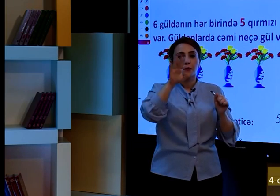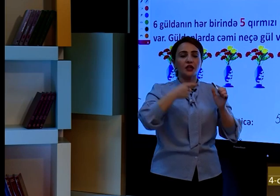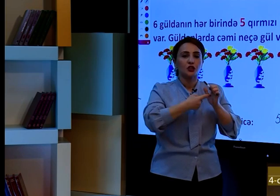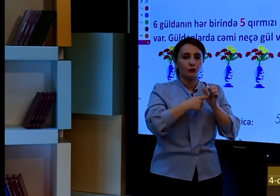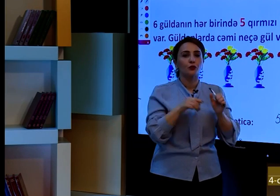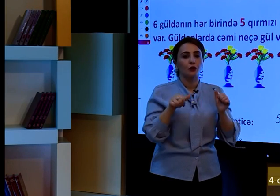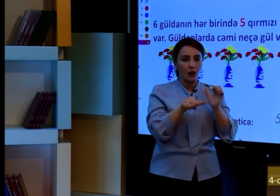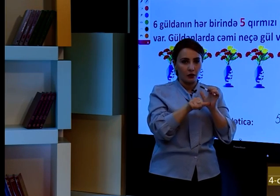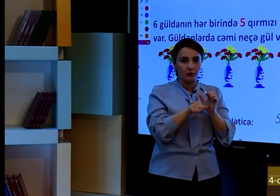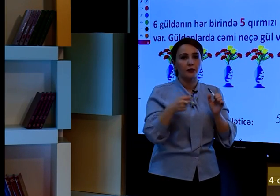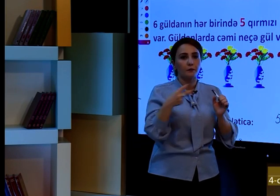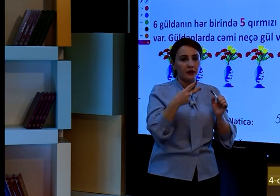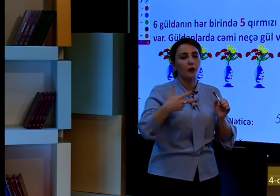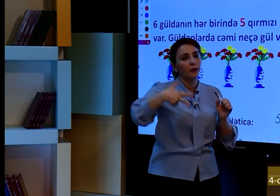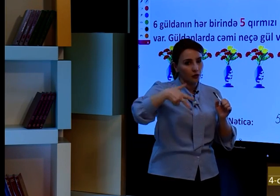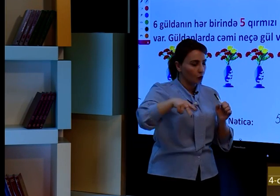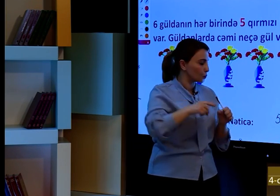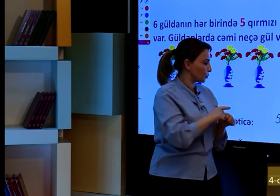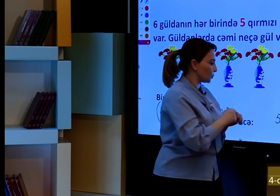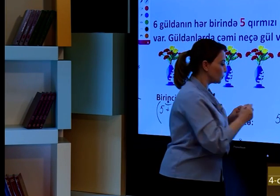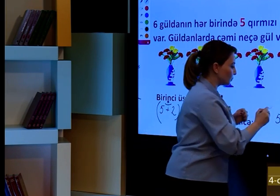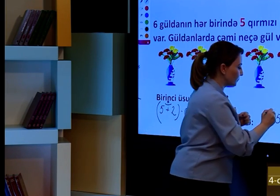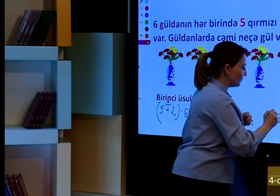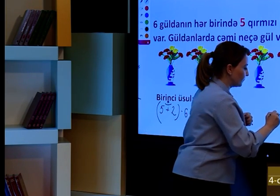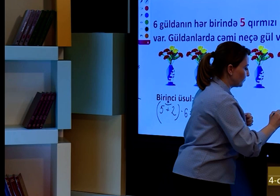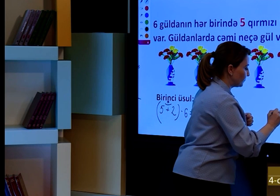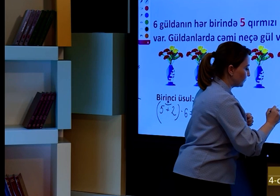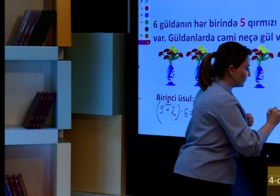Beş vur altı bərabərdir 30.